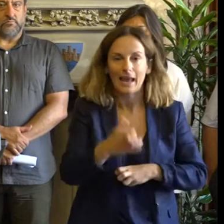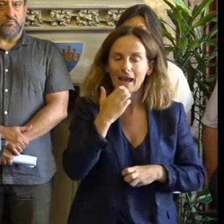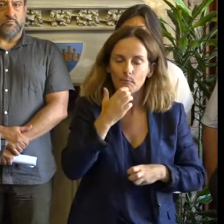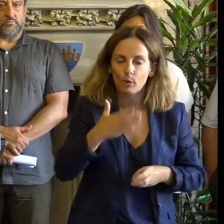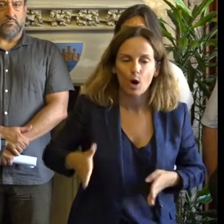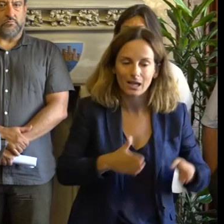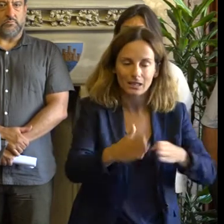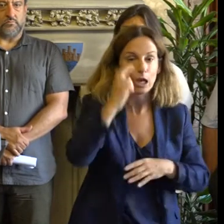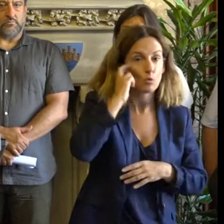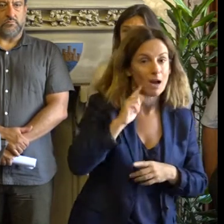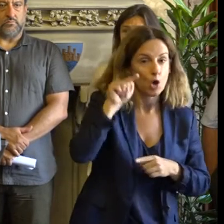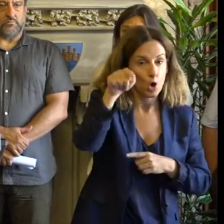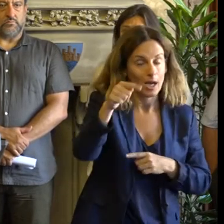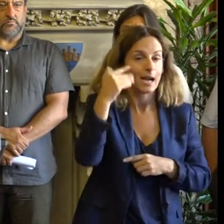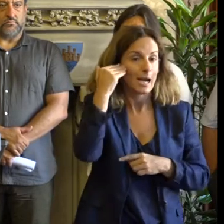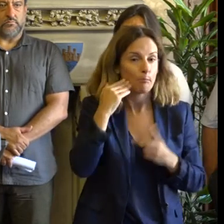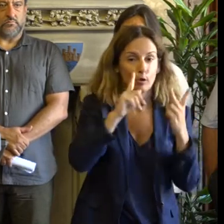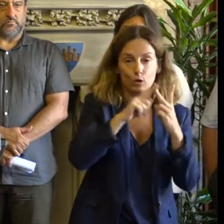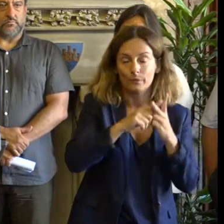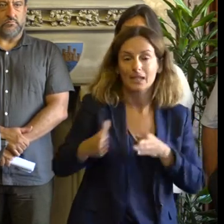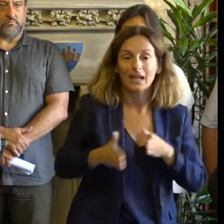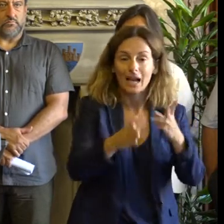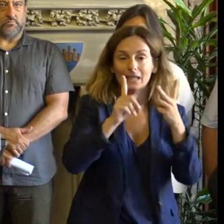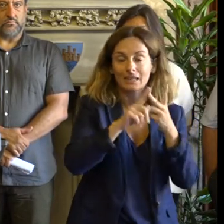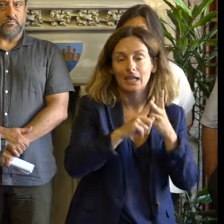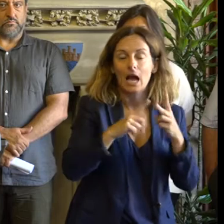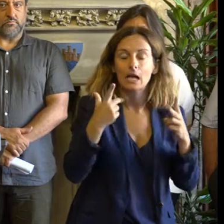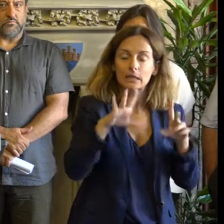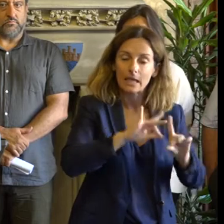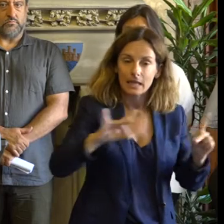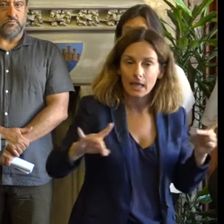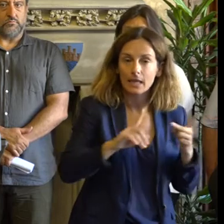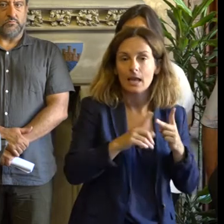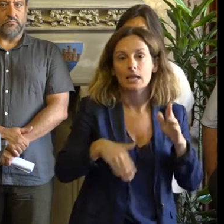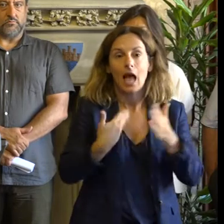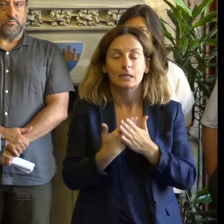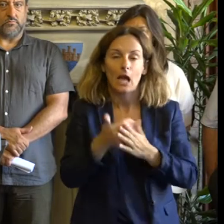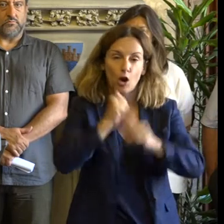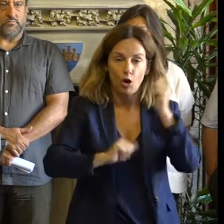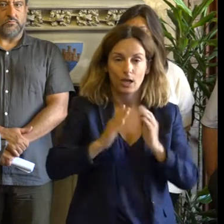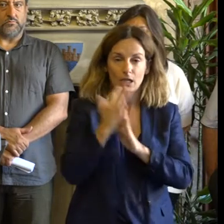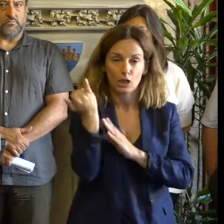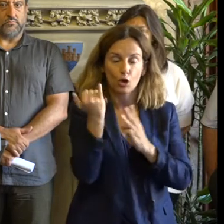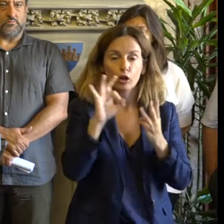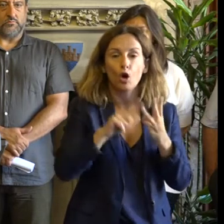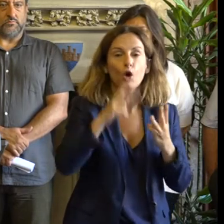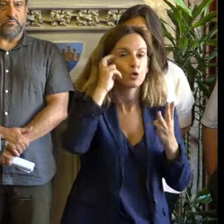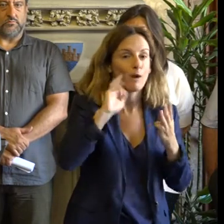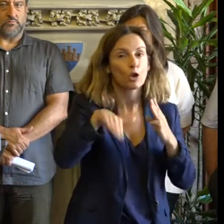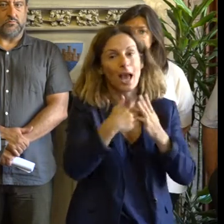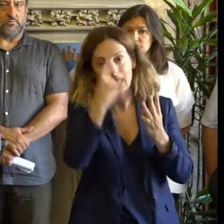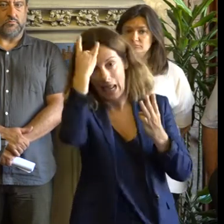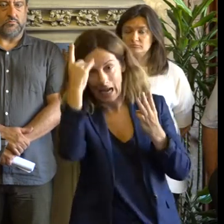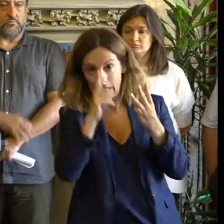Campos, la carretera de Ses Salines a la colònia de Sant Jordi o la de Llucmajor al Gaida,